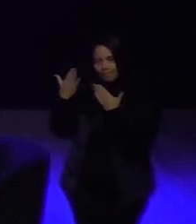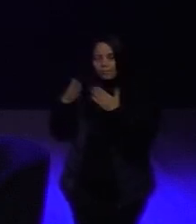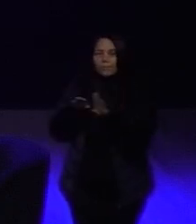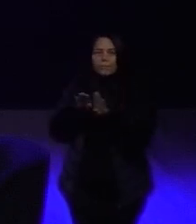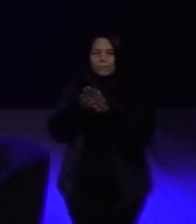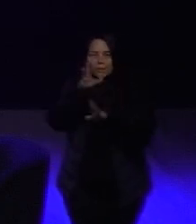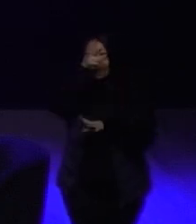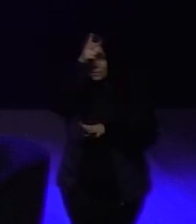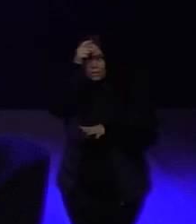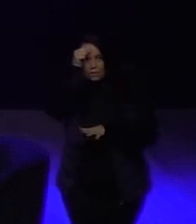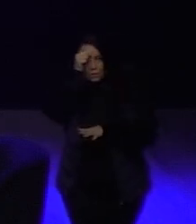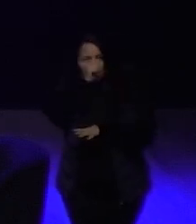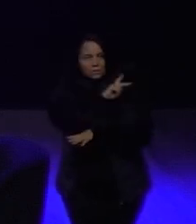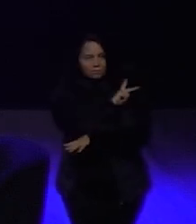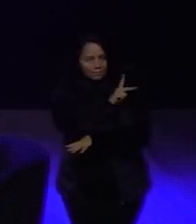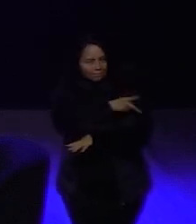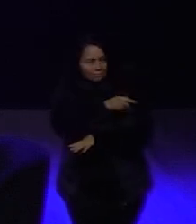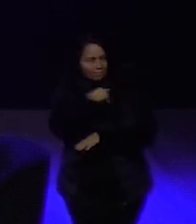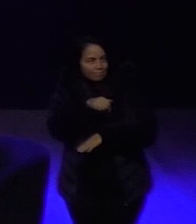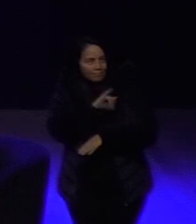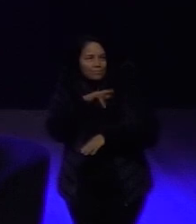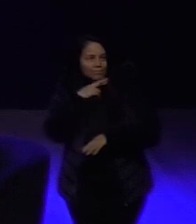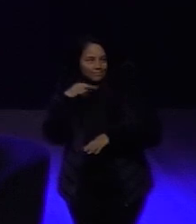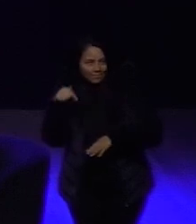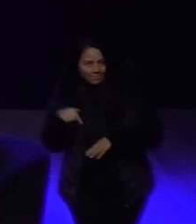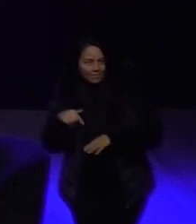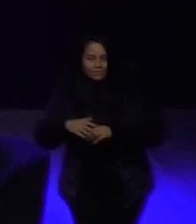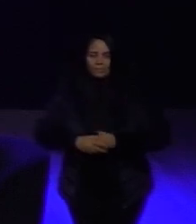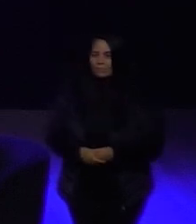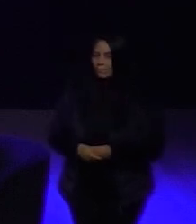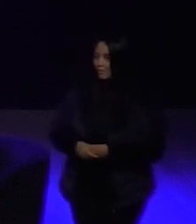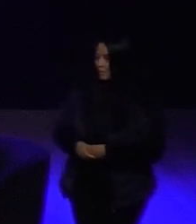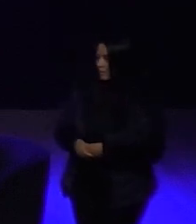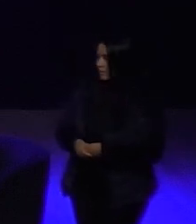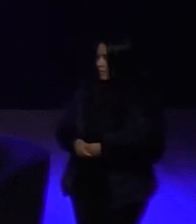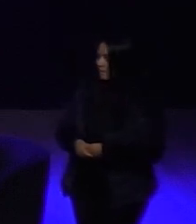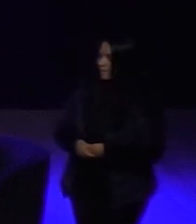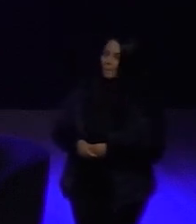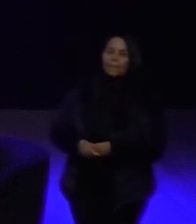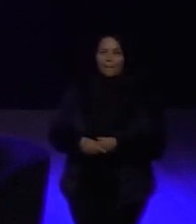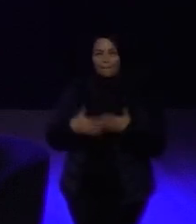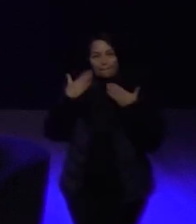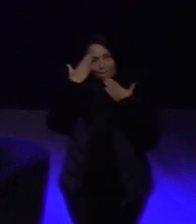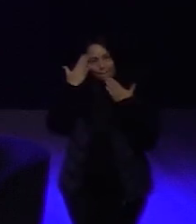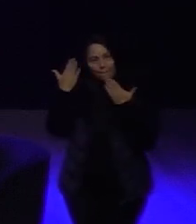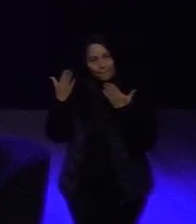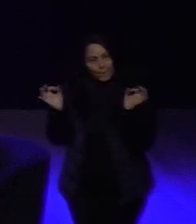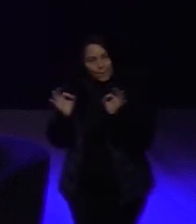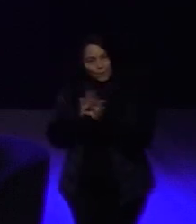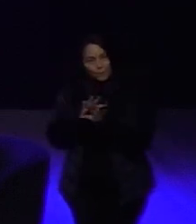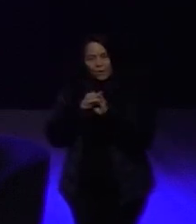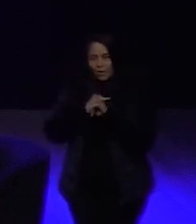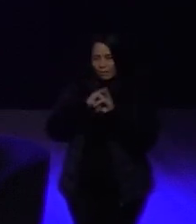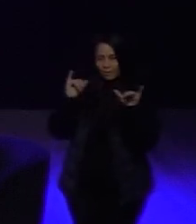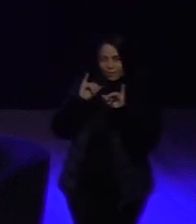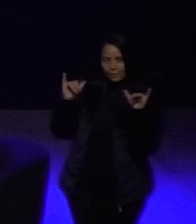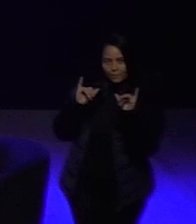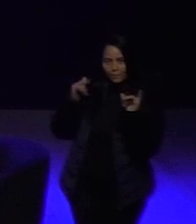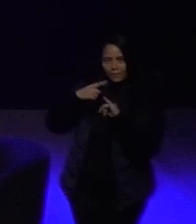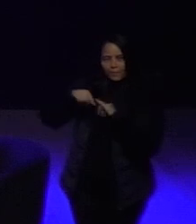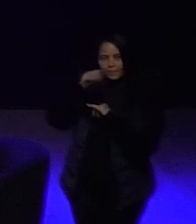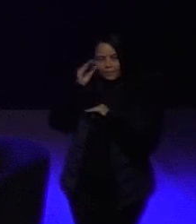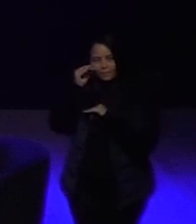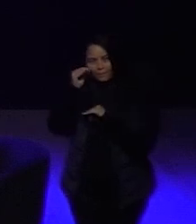Prefeitura Municipal aqui de Jaraguá do Sul. E após os agradecimentos, eu só vou deixar alguns avisos paroquiais também